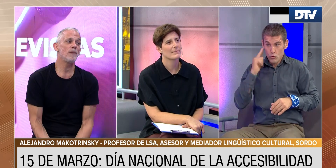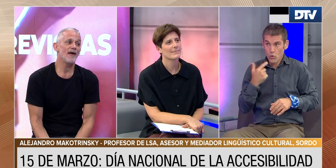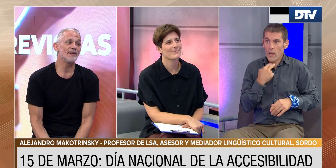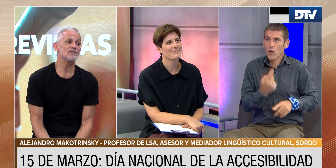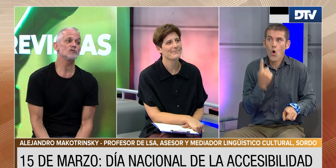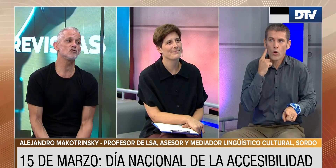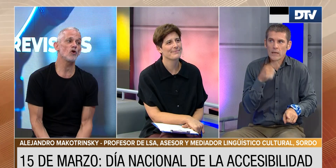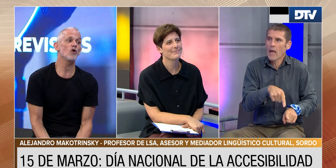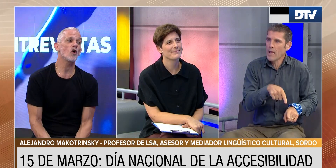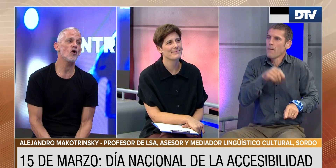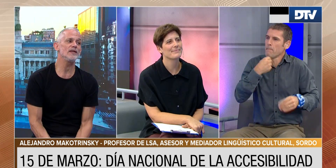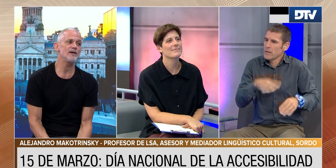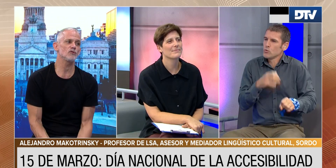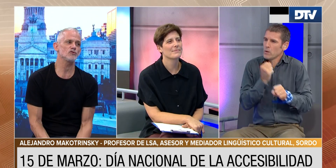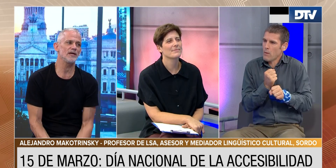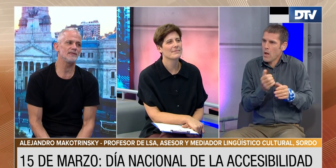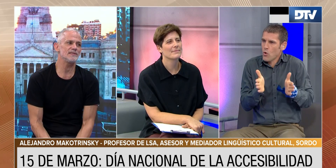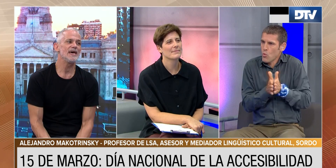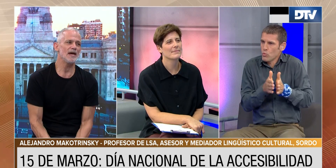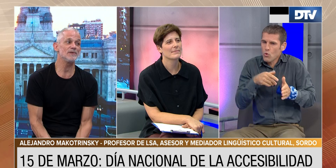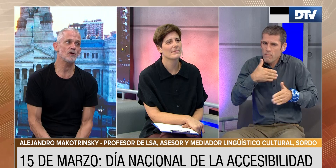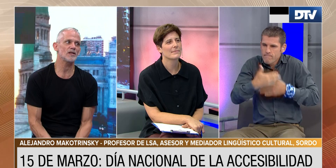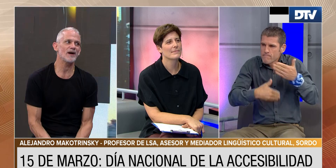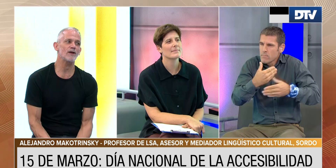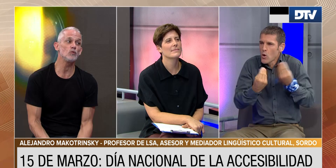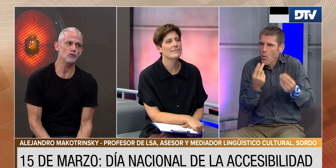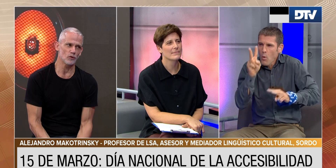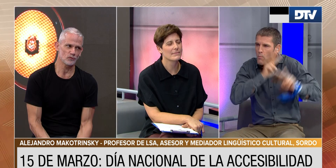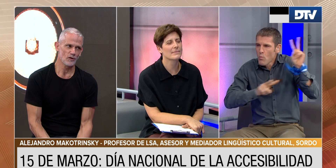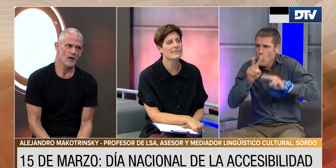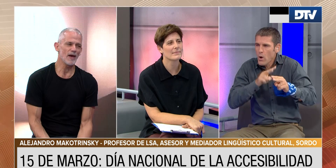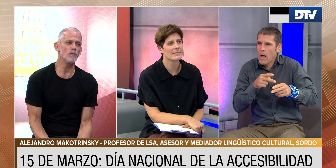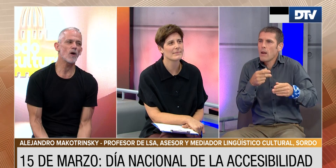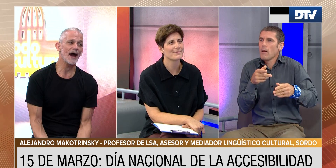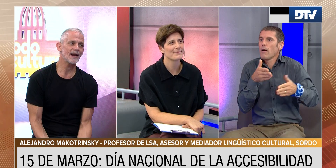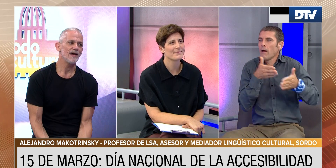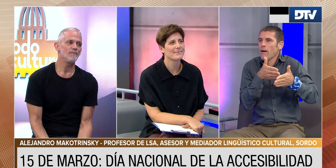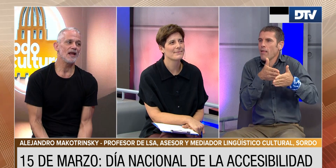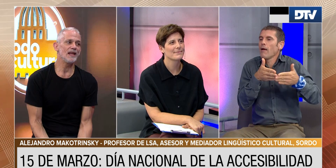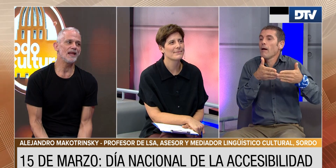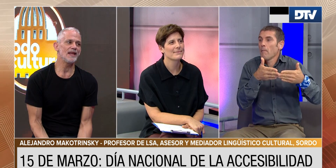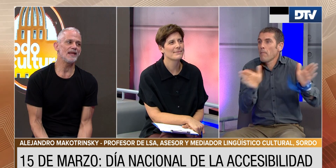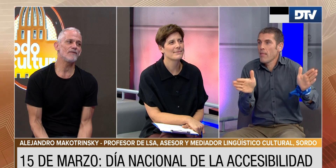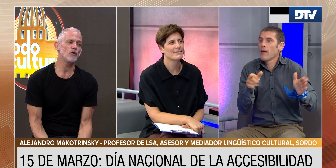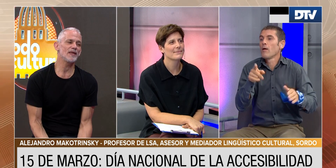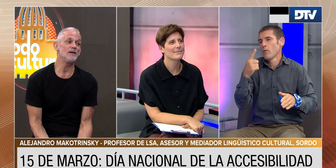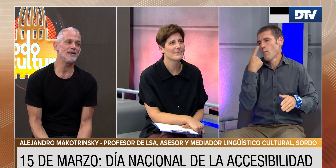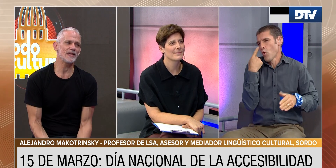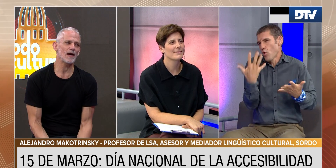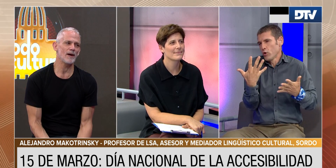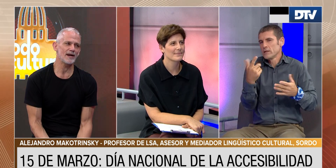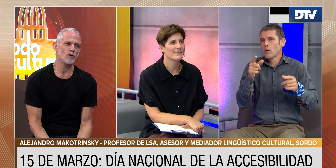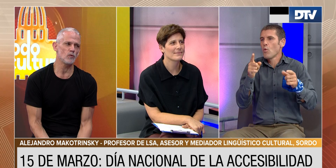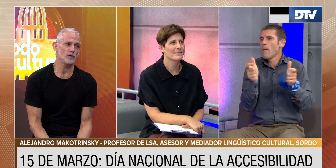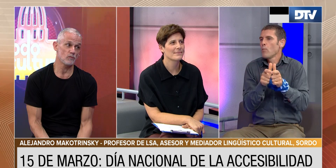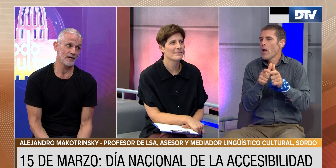los padres sordos con hijos oyentes empezaron a trabajar juntos en buscar la forma de eliminar